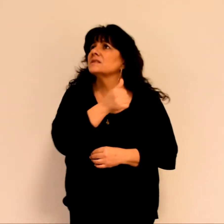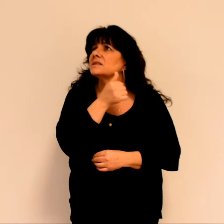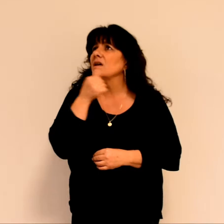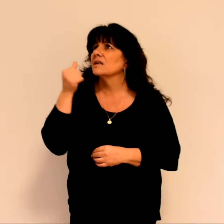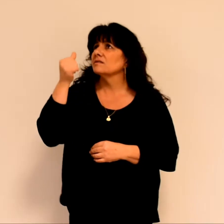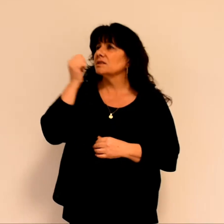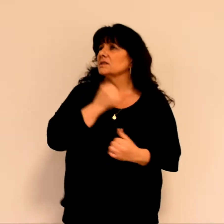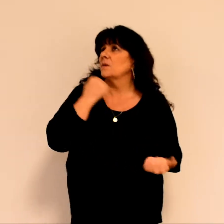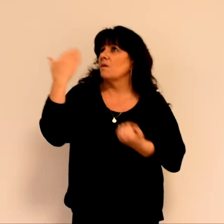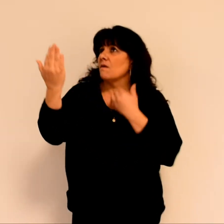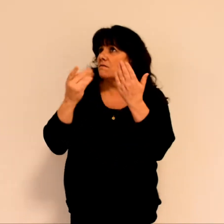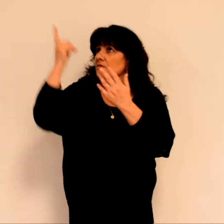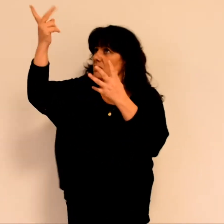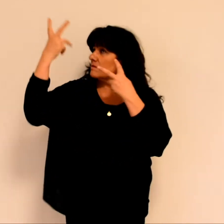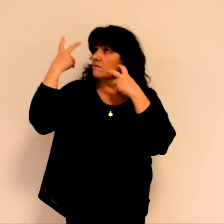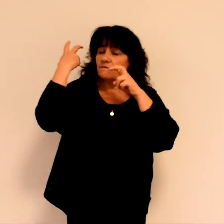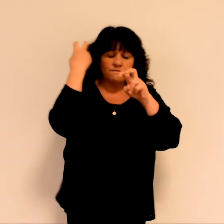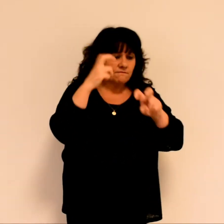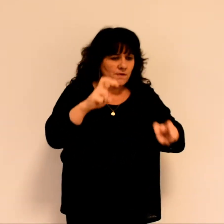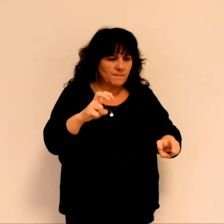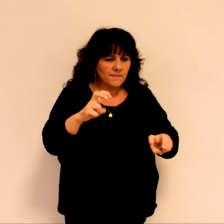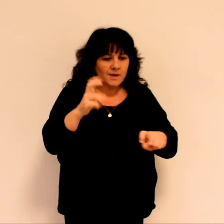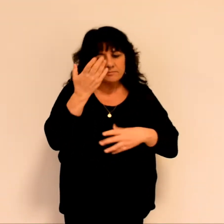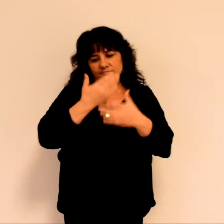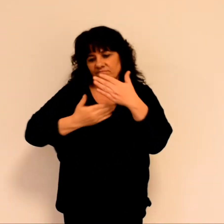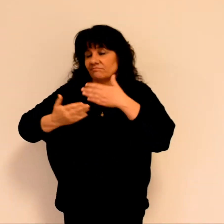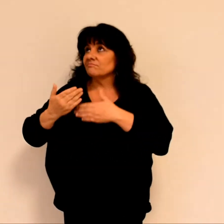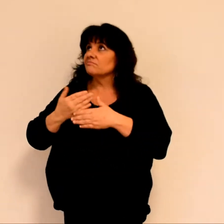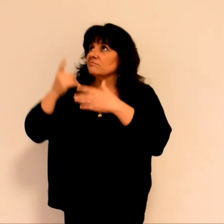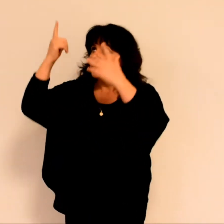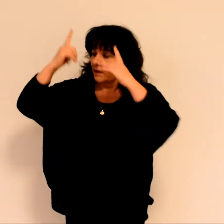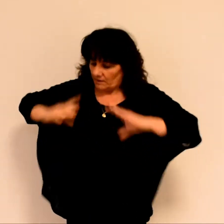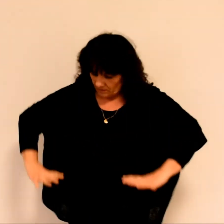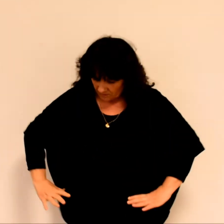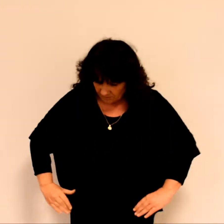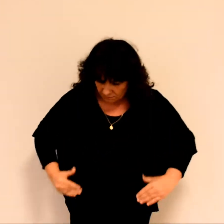ni offrande, mais tu m'as formé un corps.